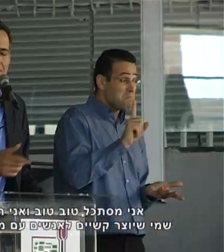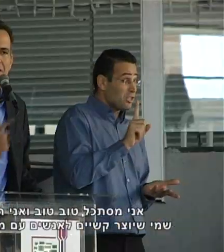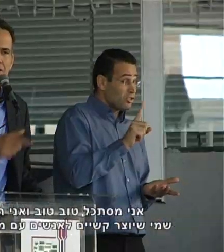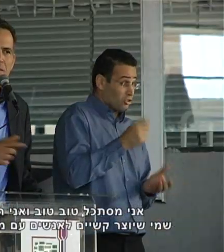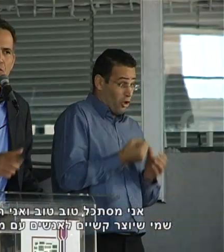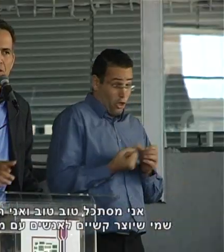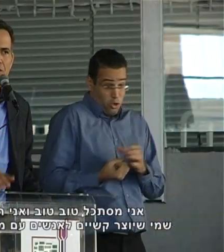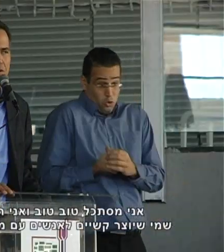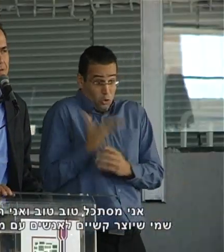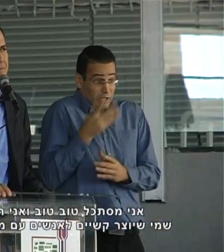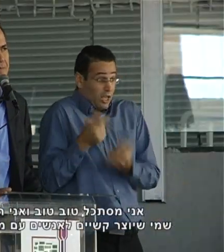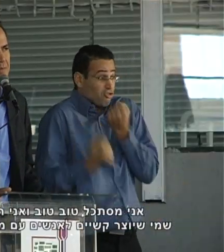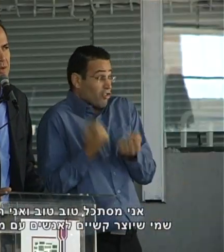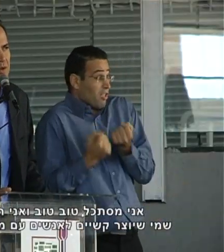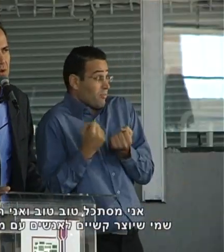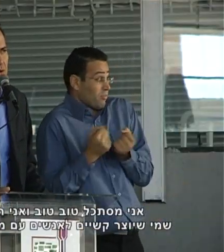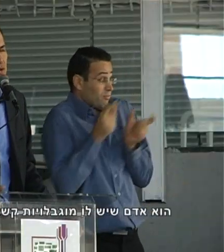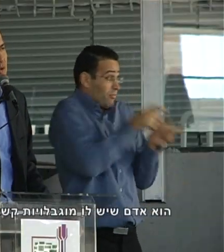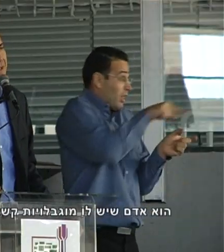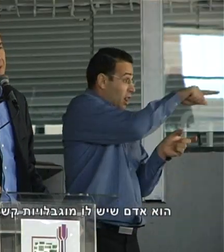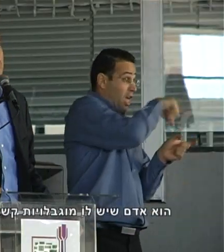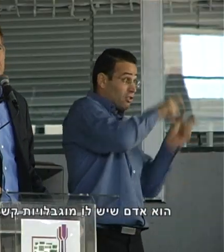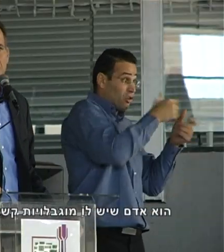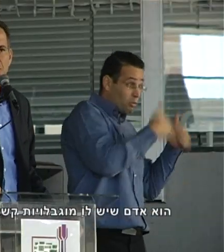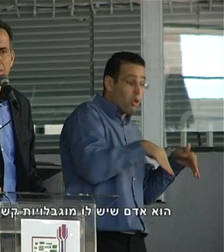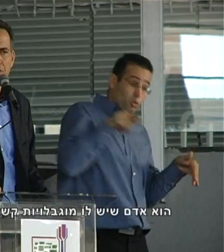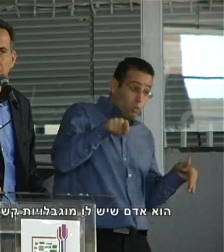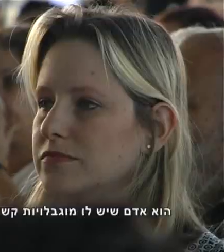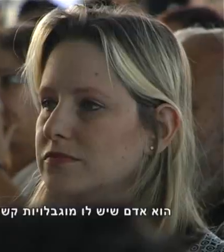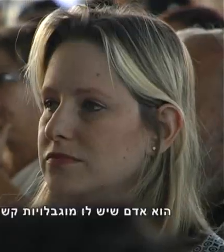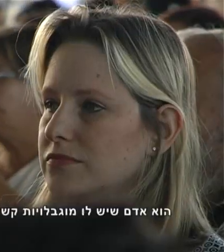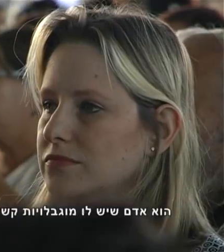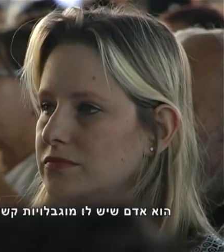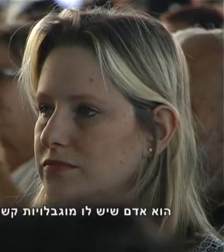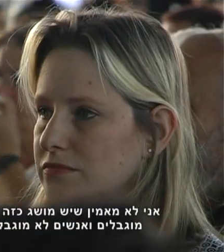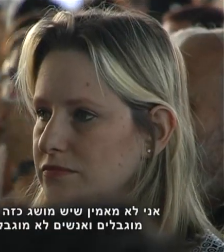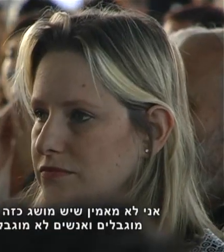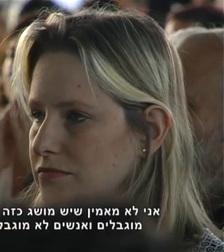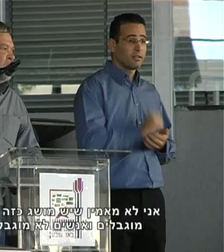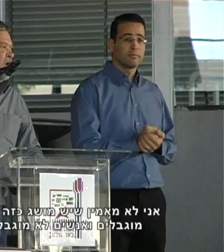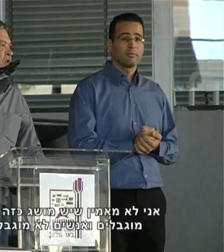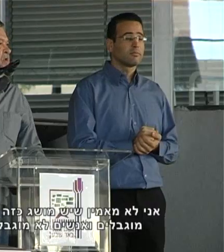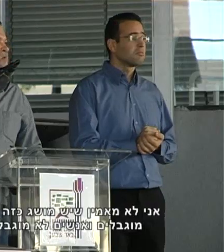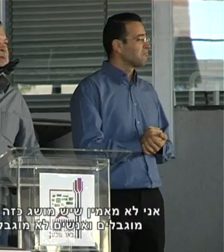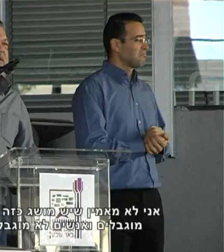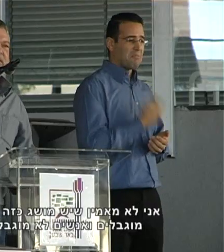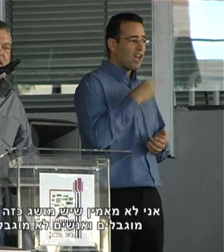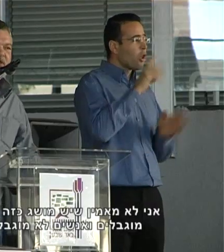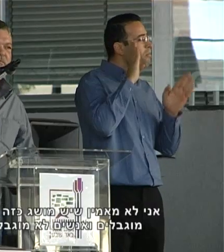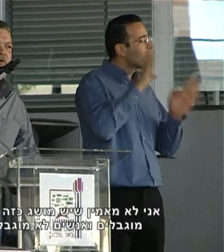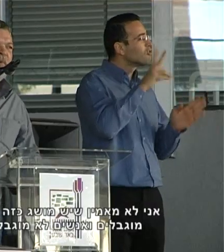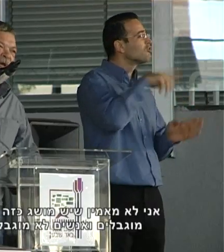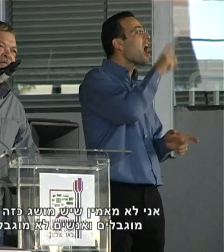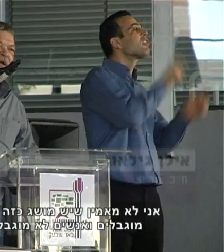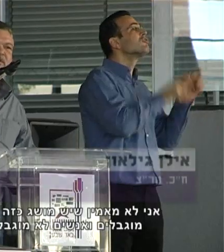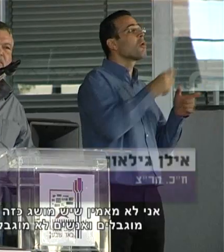שיוצר קשיים לאנשים עם מוגבלויות, הוא אדם שיש לו מוגבלויות קשות מאוד. אני לא מאמין שיש מושג כזה